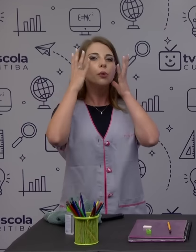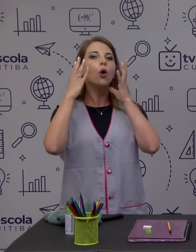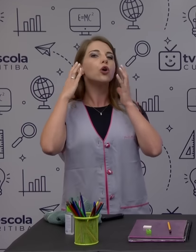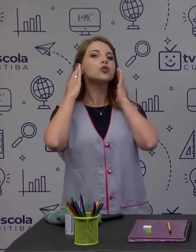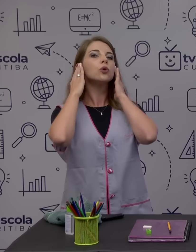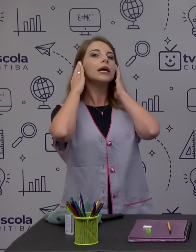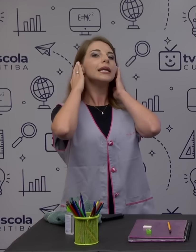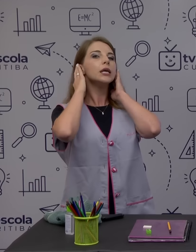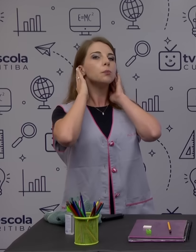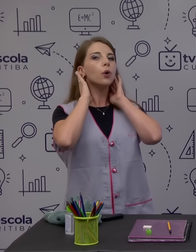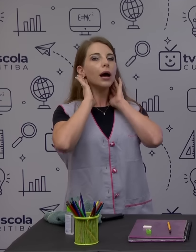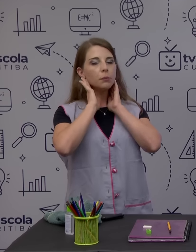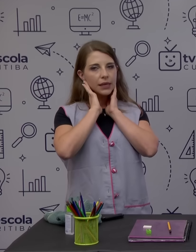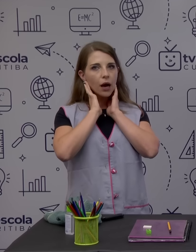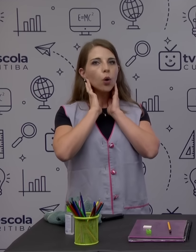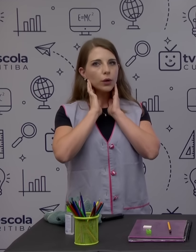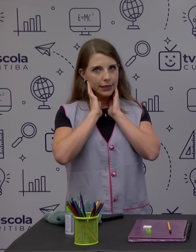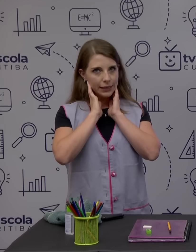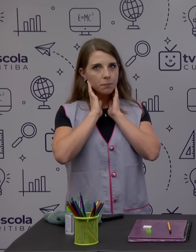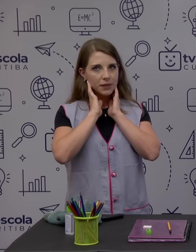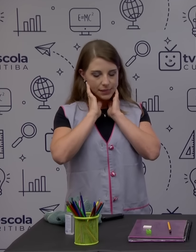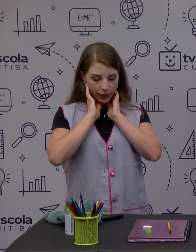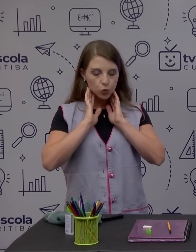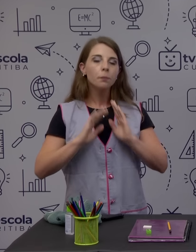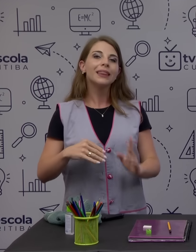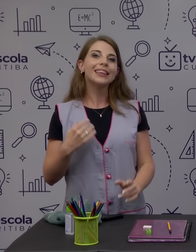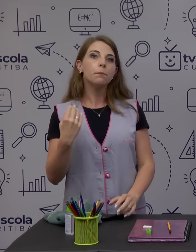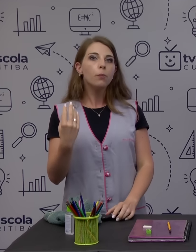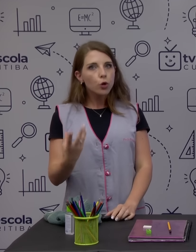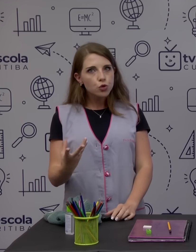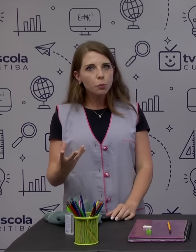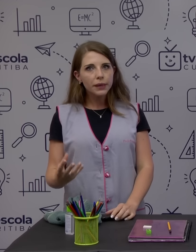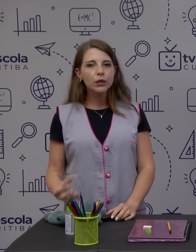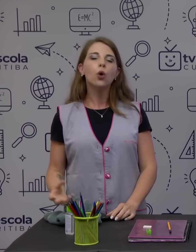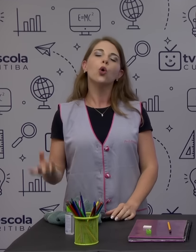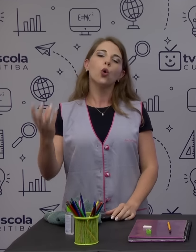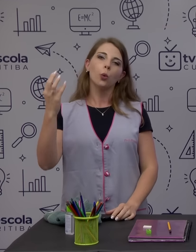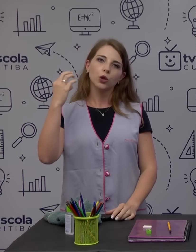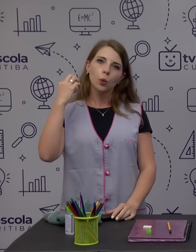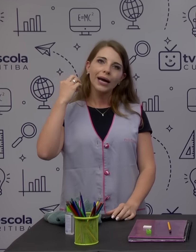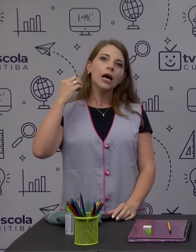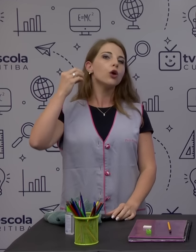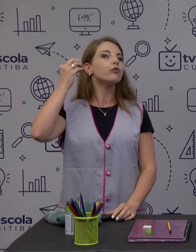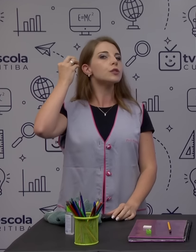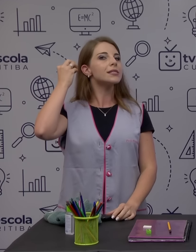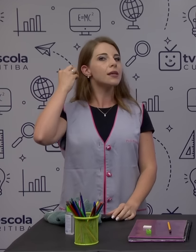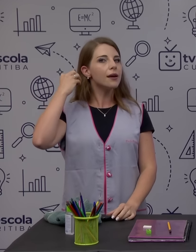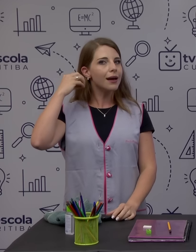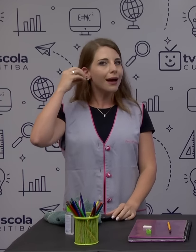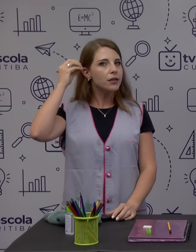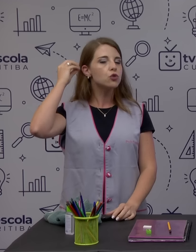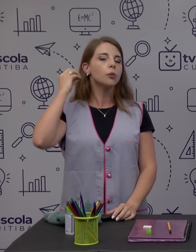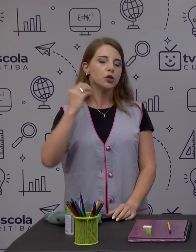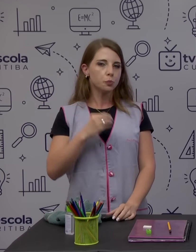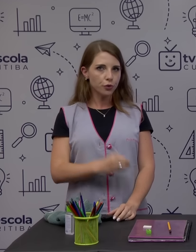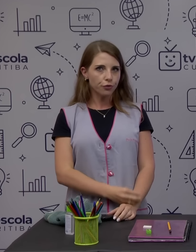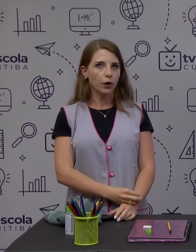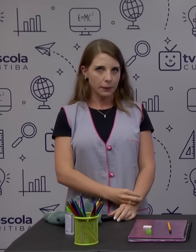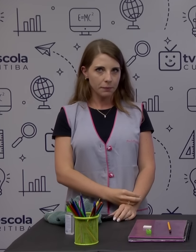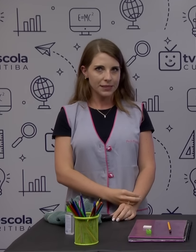meu rosto, limpo a minha orelha, tá certo? Depois do banho, com a toalha, eu vou secar somente por fora, tá